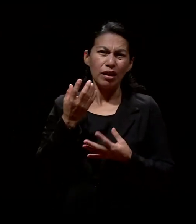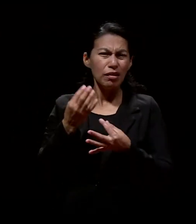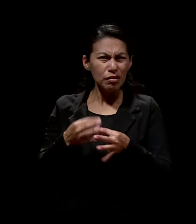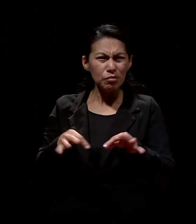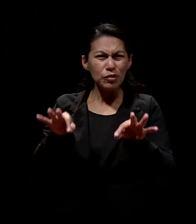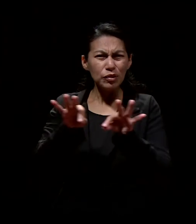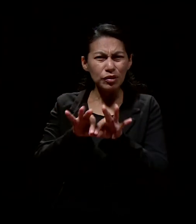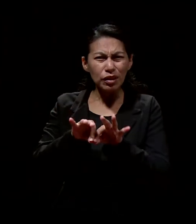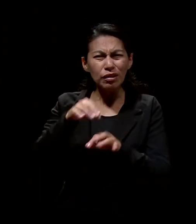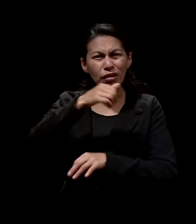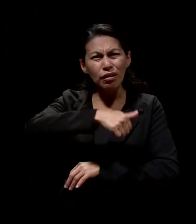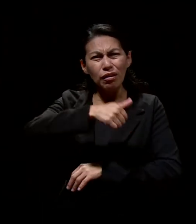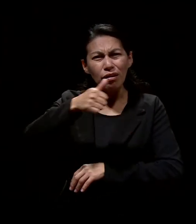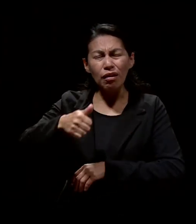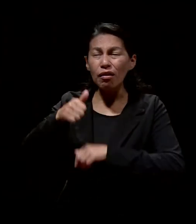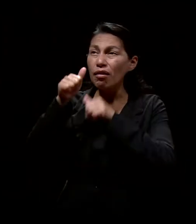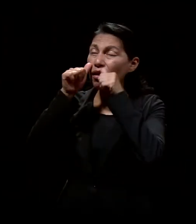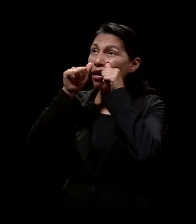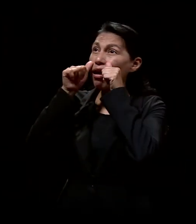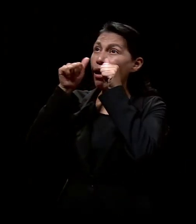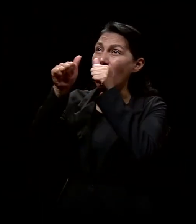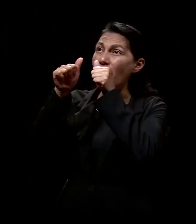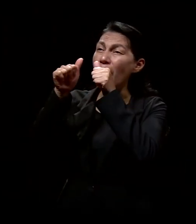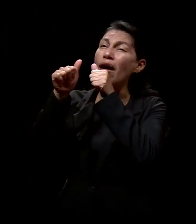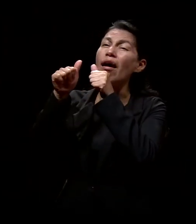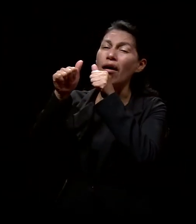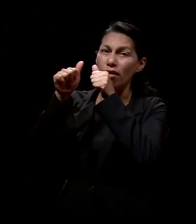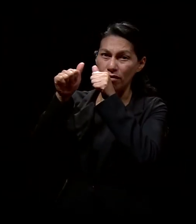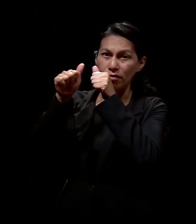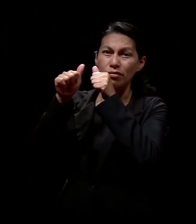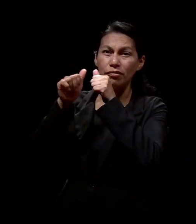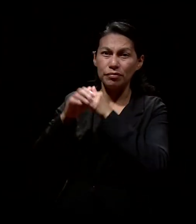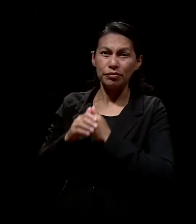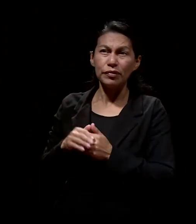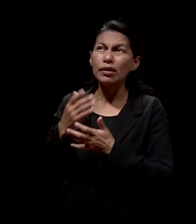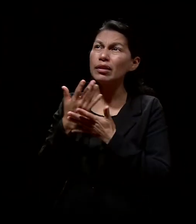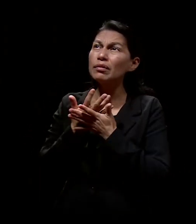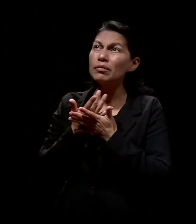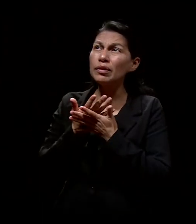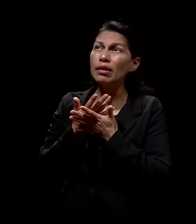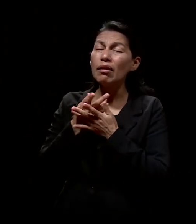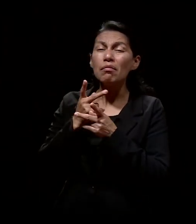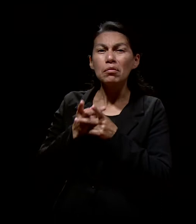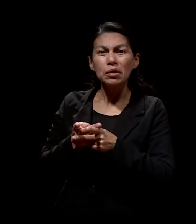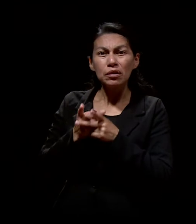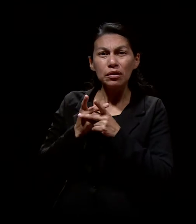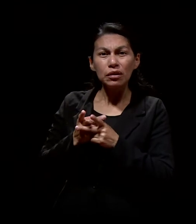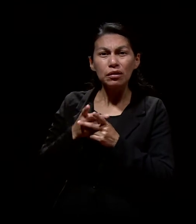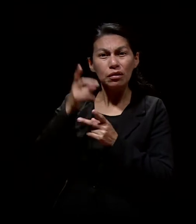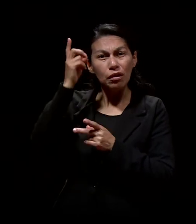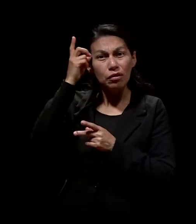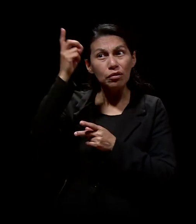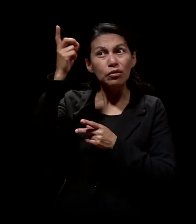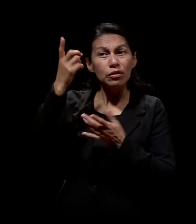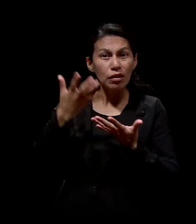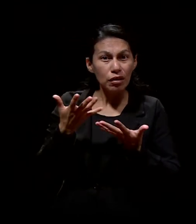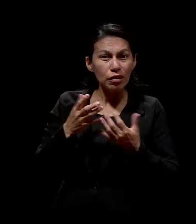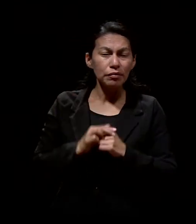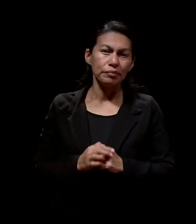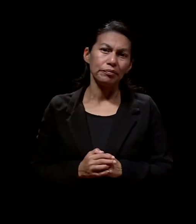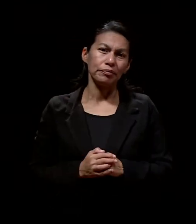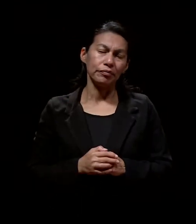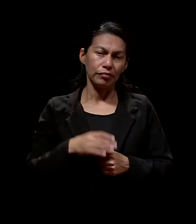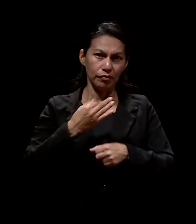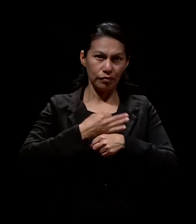importante aprender a escuchar la voz de Dios y esperar en Él en oración, perseverando. Y esta